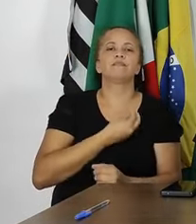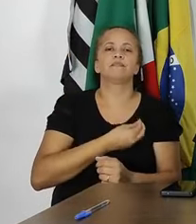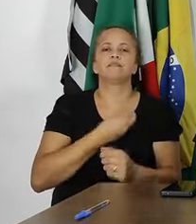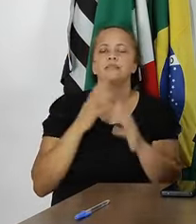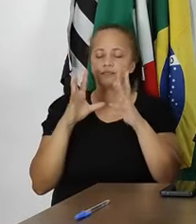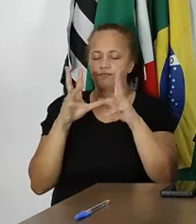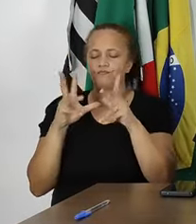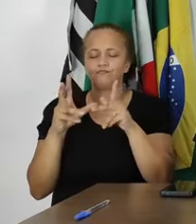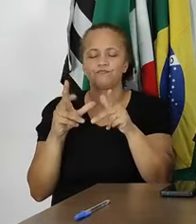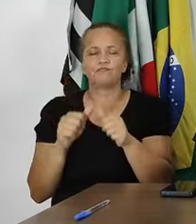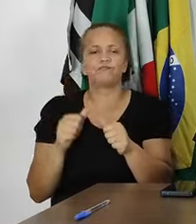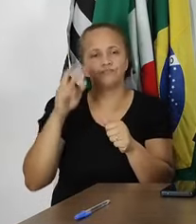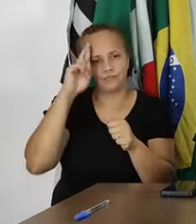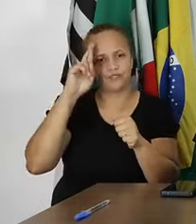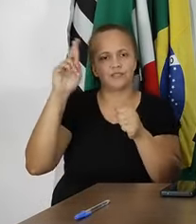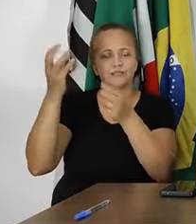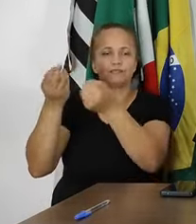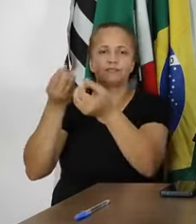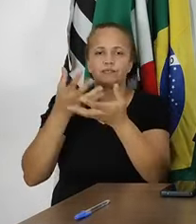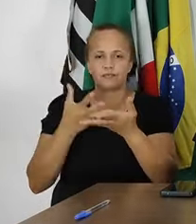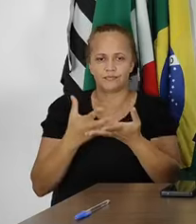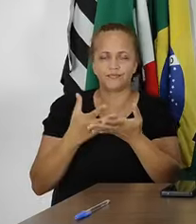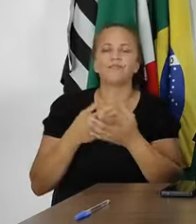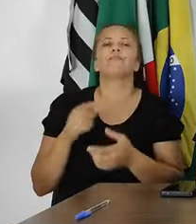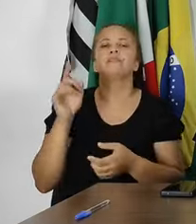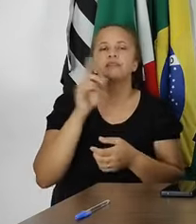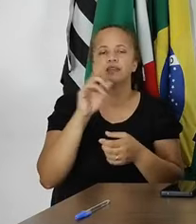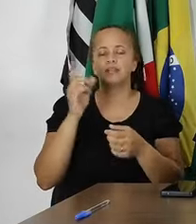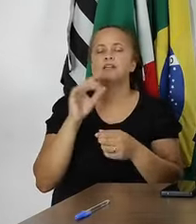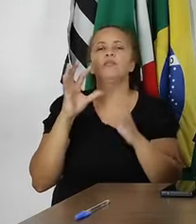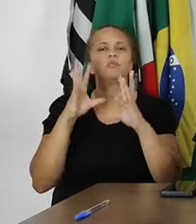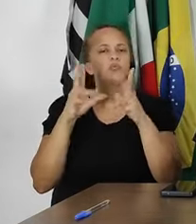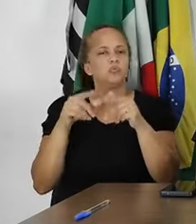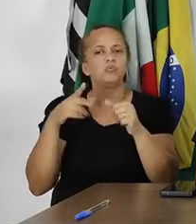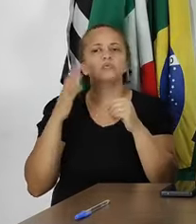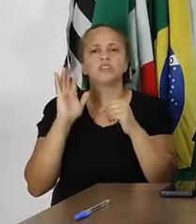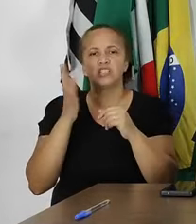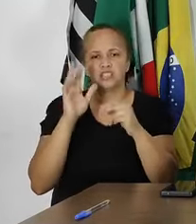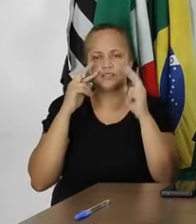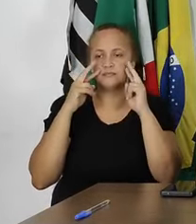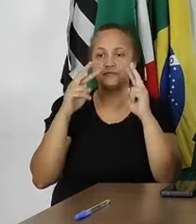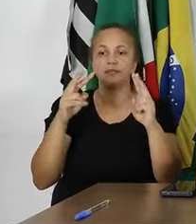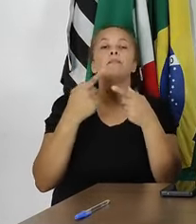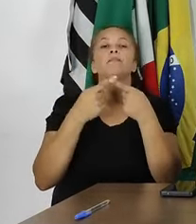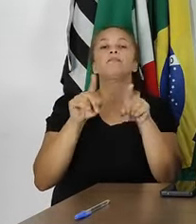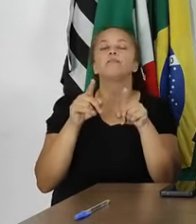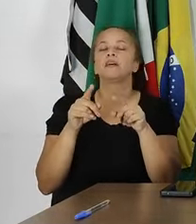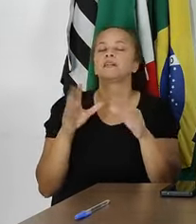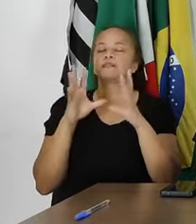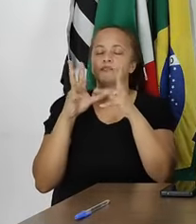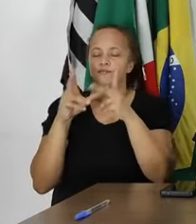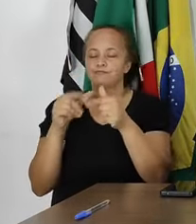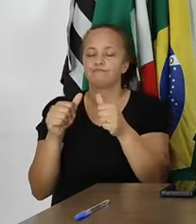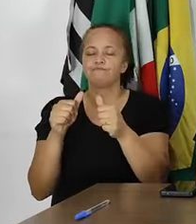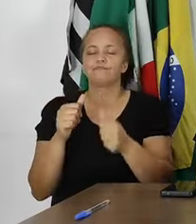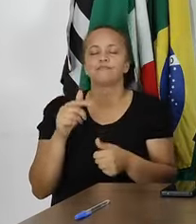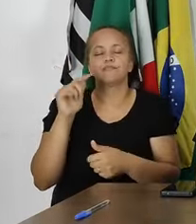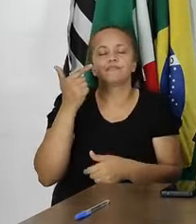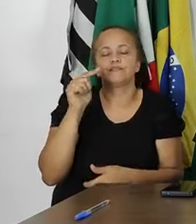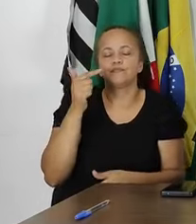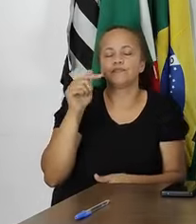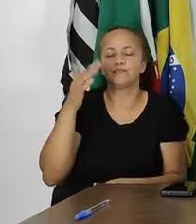que não se veem. Porque as coisas que se veem, Pai, como está escrito na Sua palavra, elas são passageiras, mas as que não se veem, elas